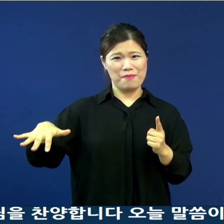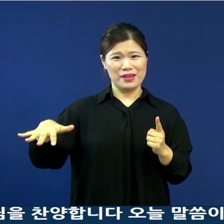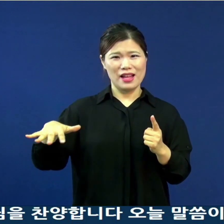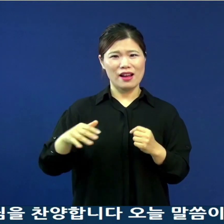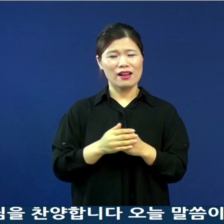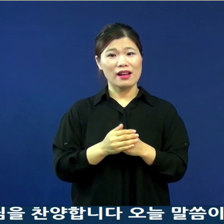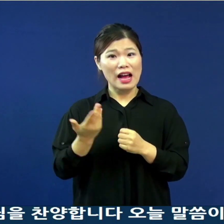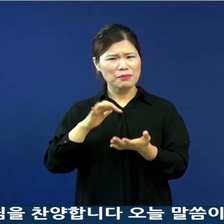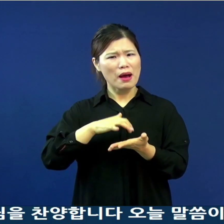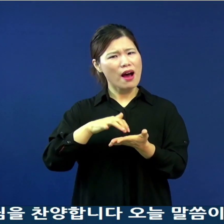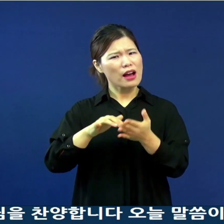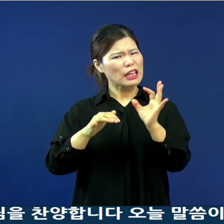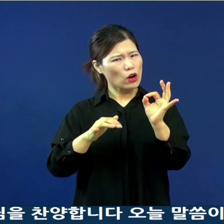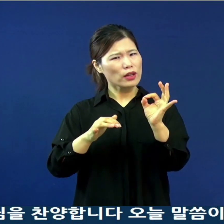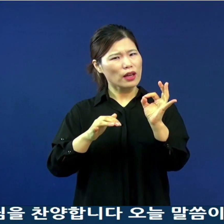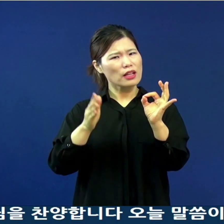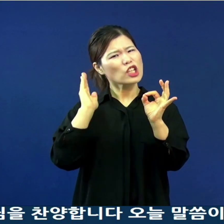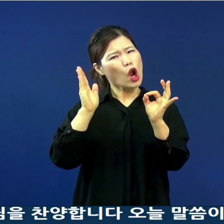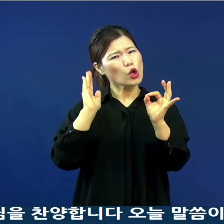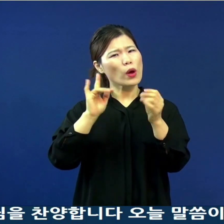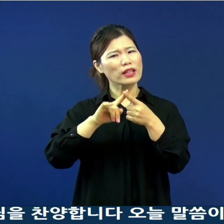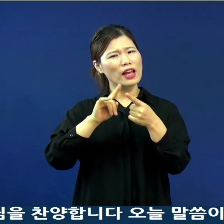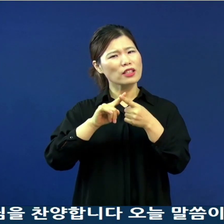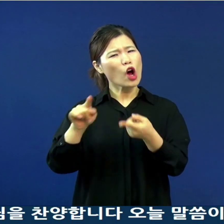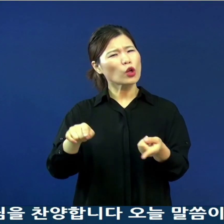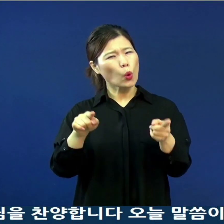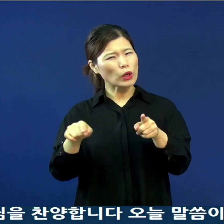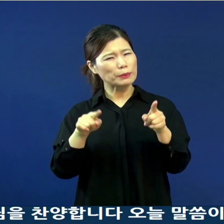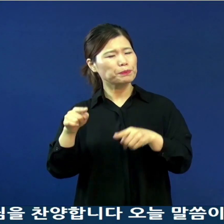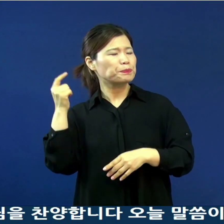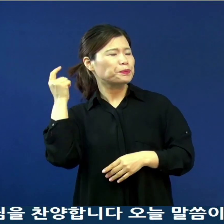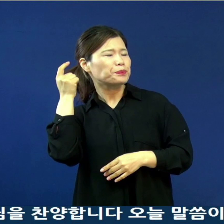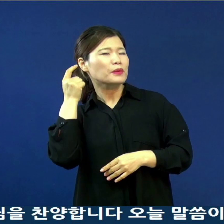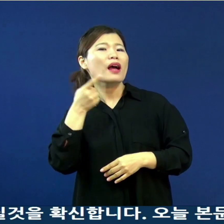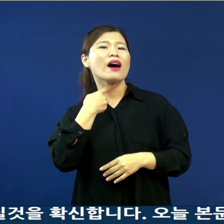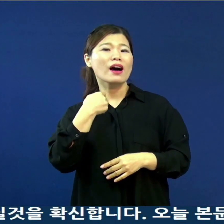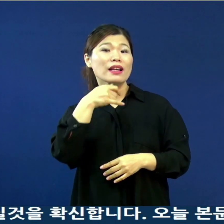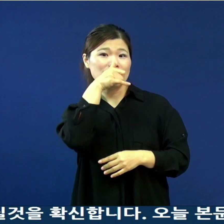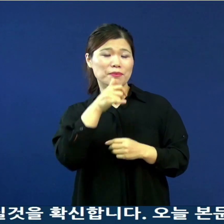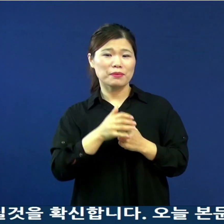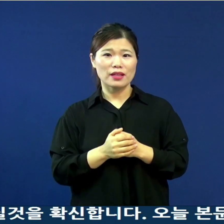10여 편의 설교를 육성 녹음으로 들었을 뿐입니다.